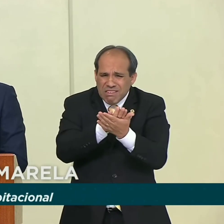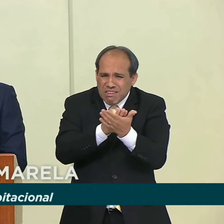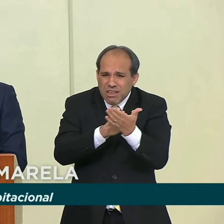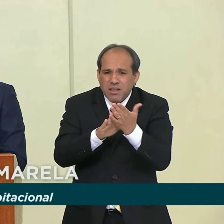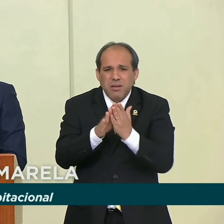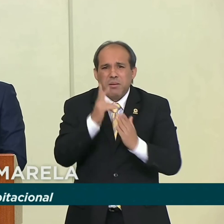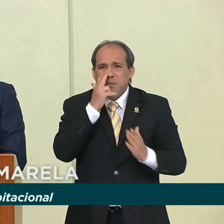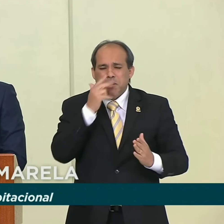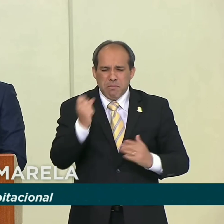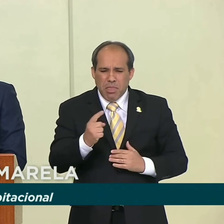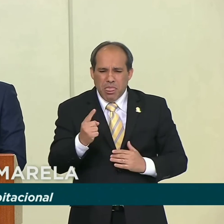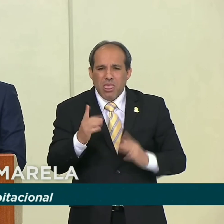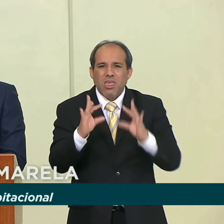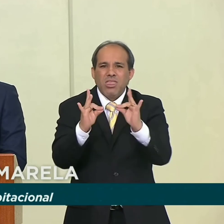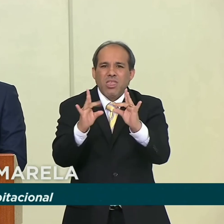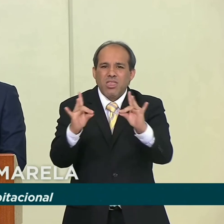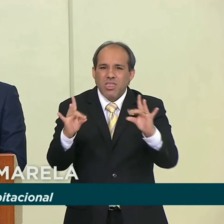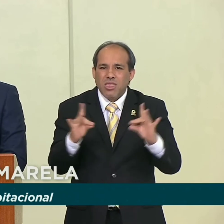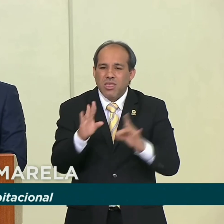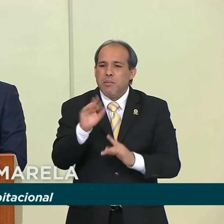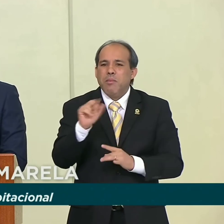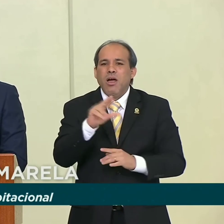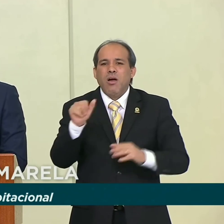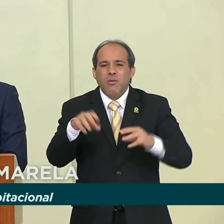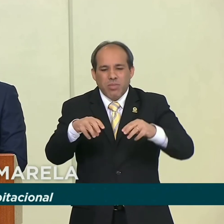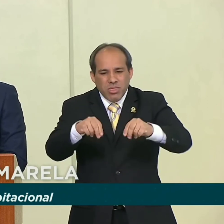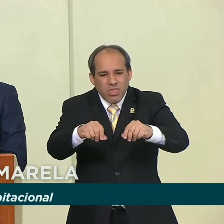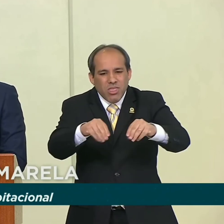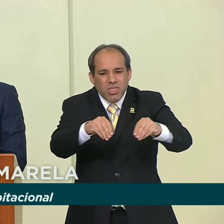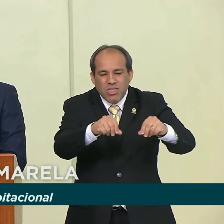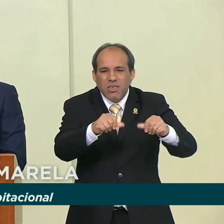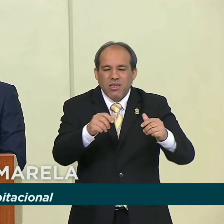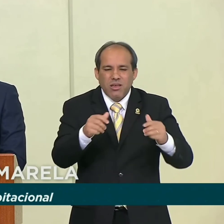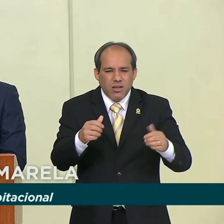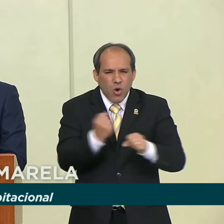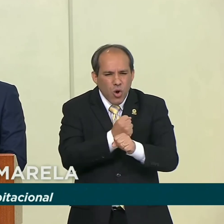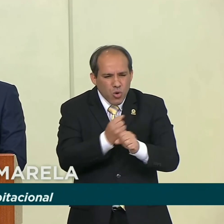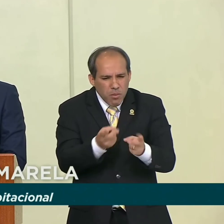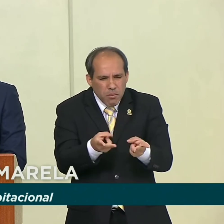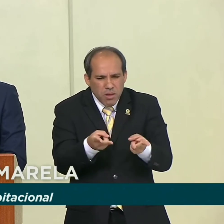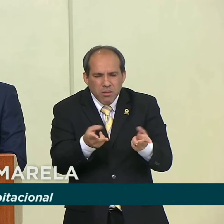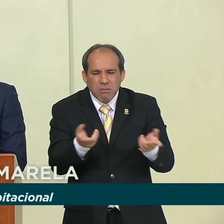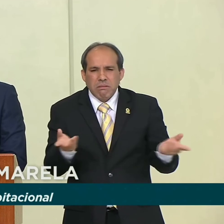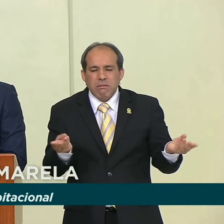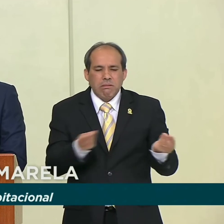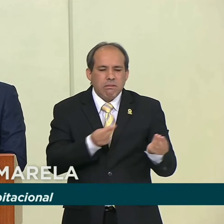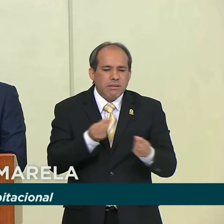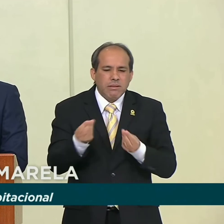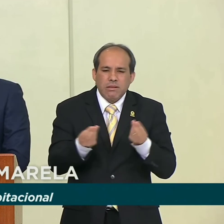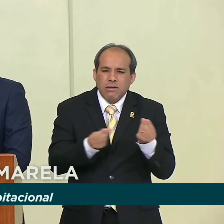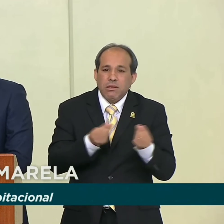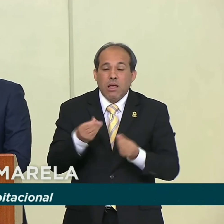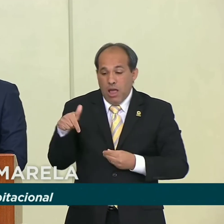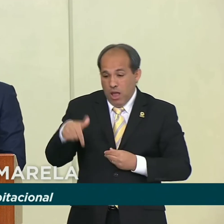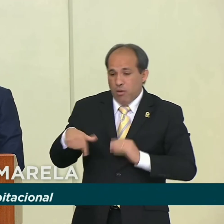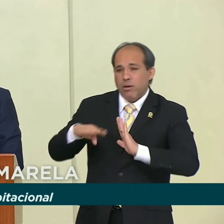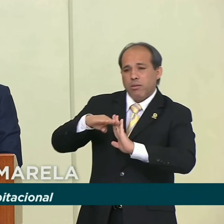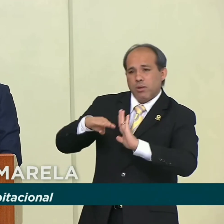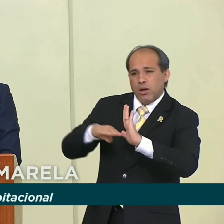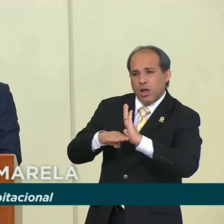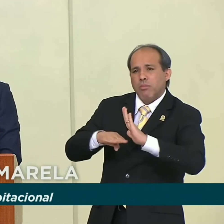da parede de Barro Isso realmente é uma realidade do Brasil Então esse programa que está sendo